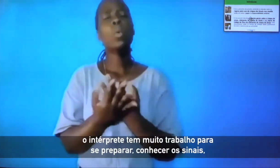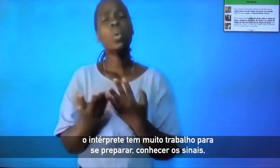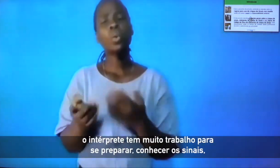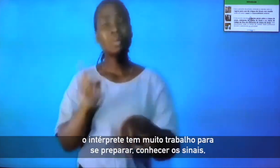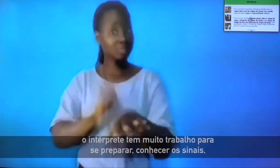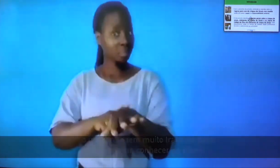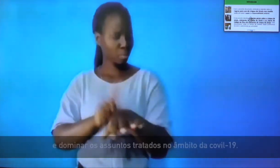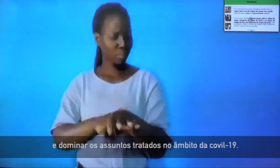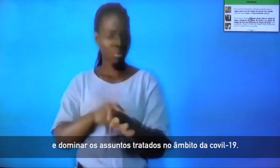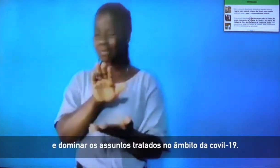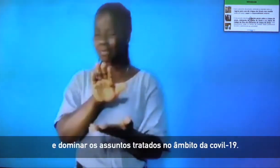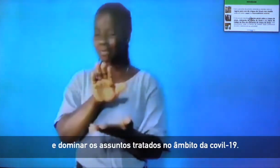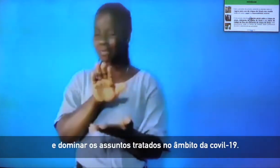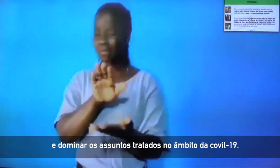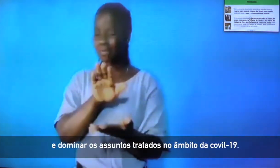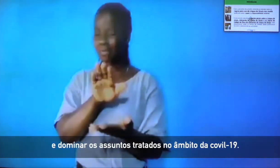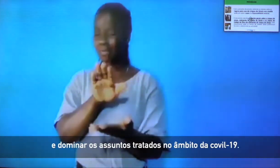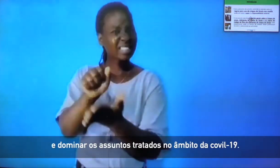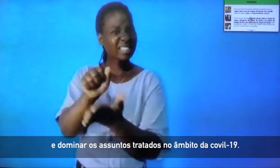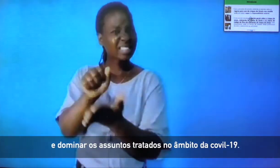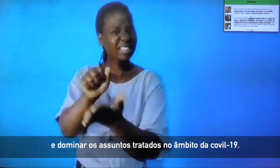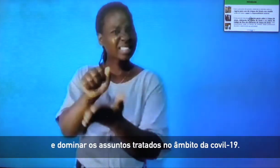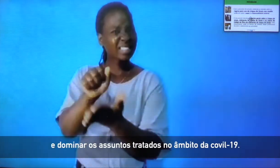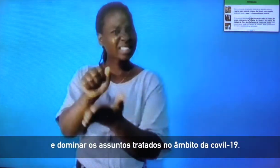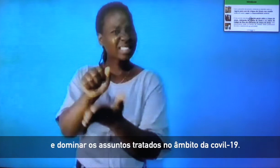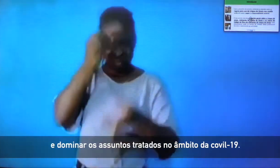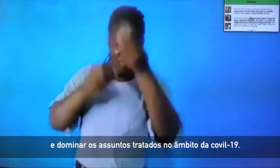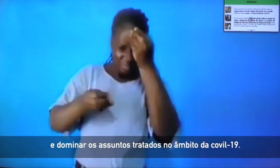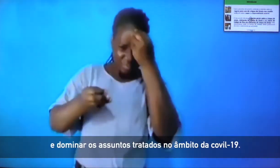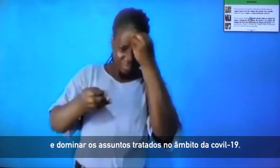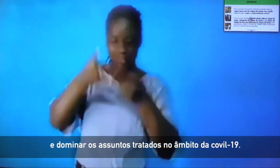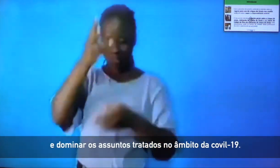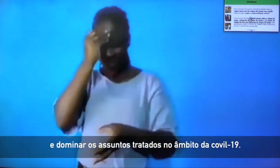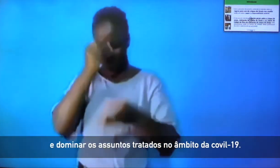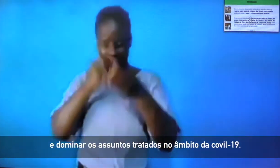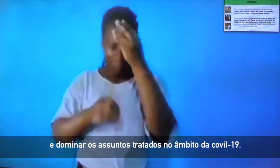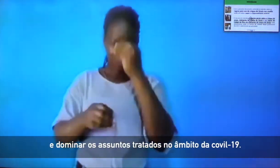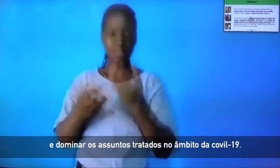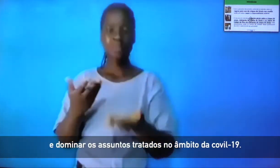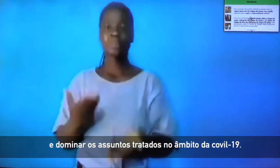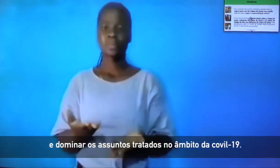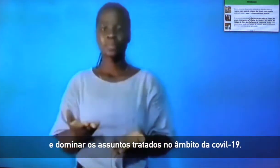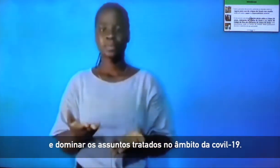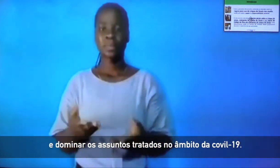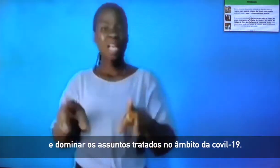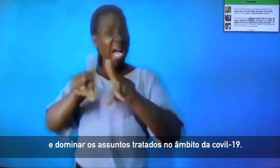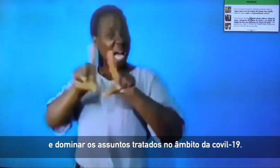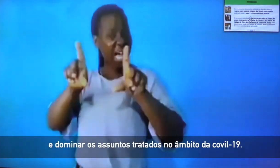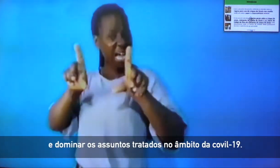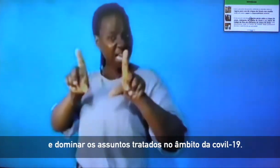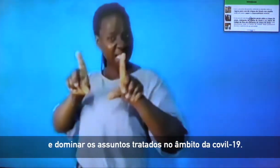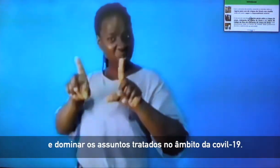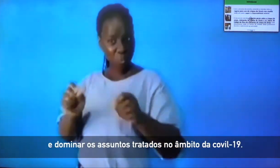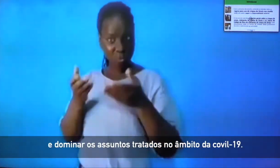sinais, omitir os sinais, dominar aquilo que são os assuntos que são tratados